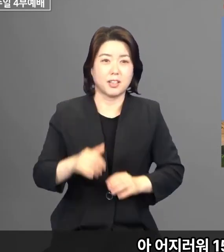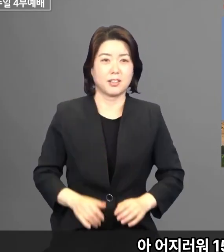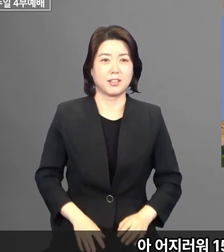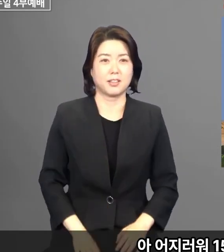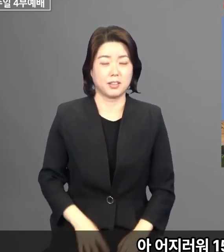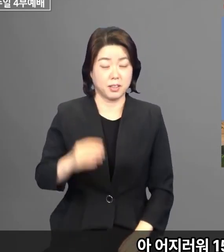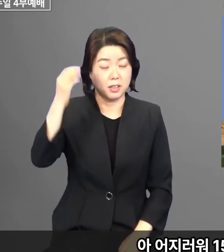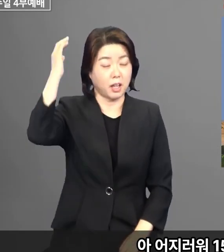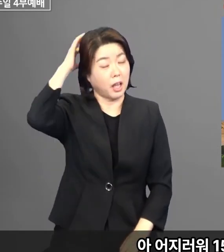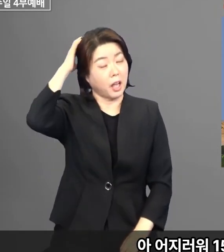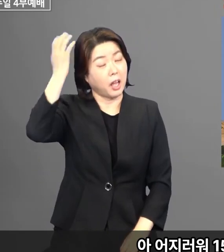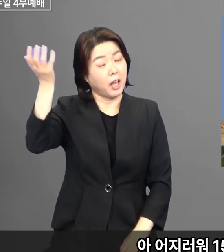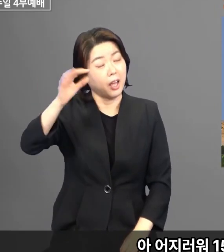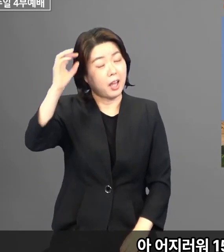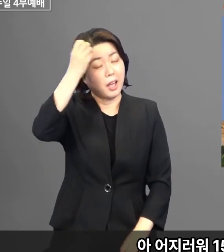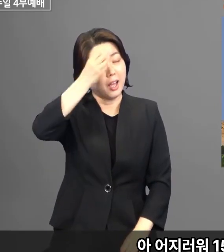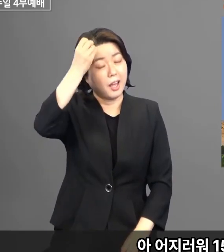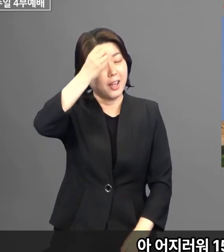어지러워.